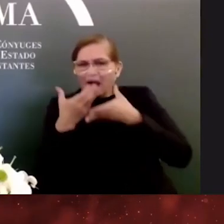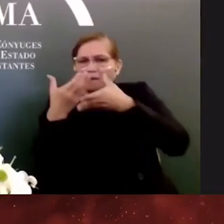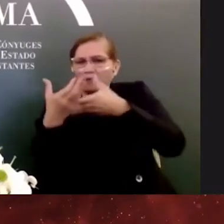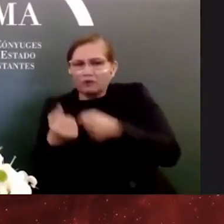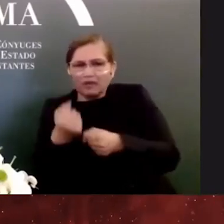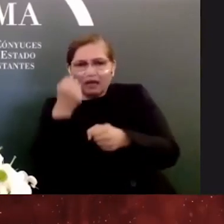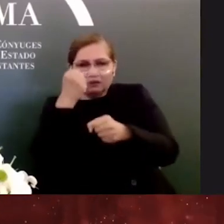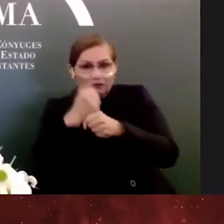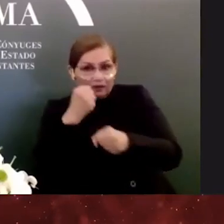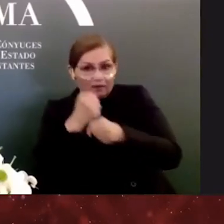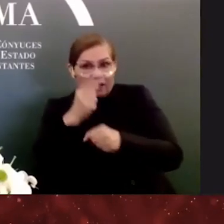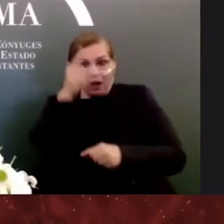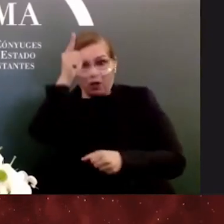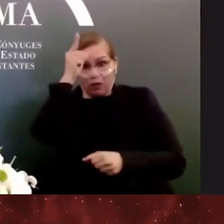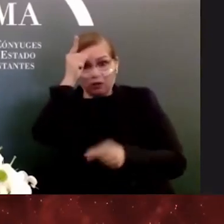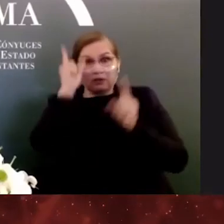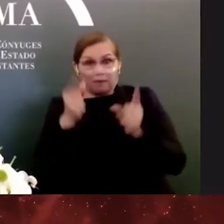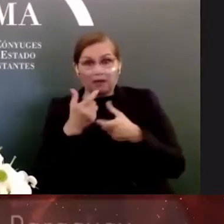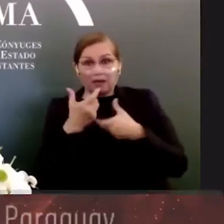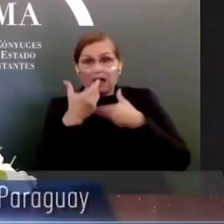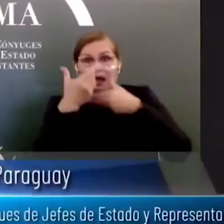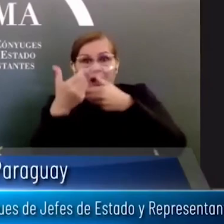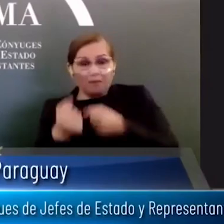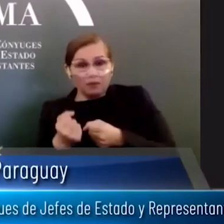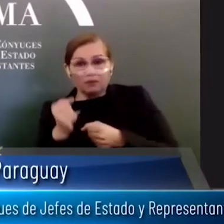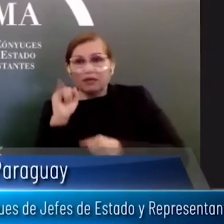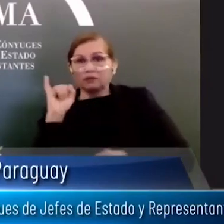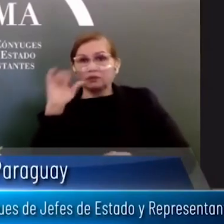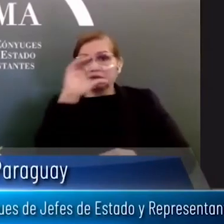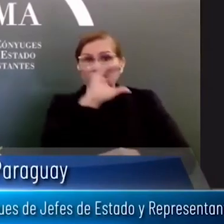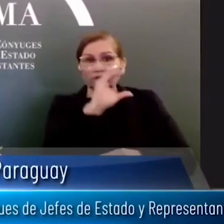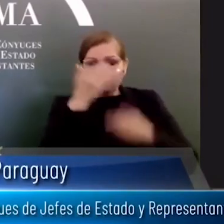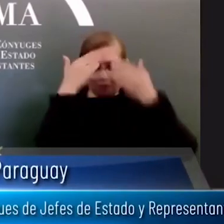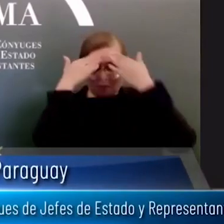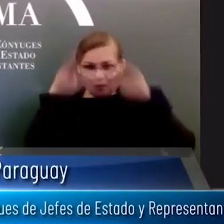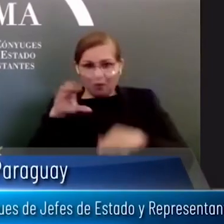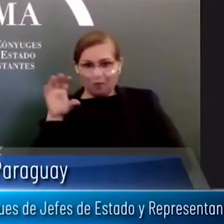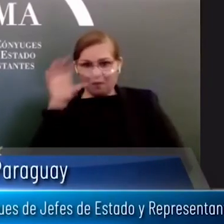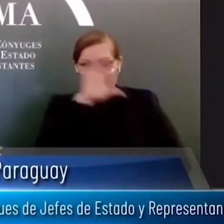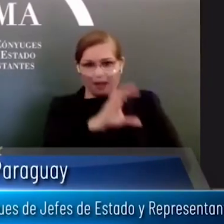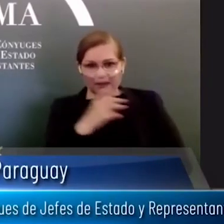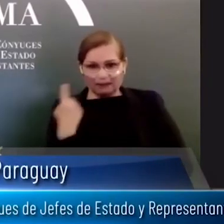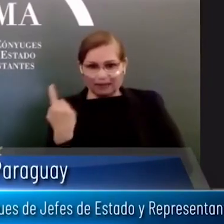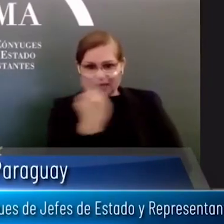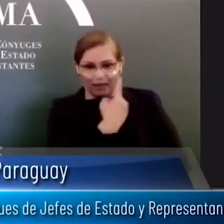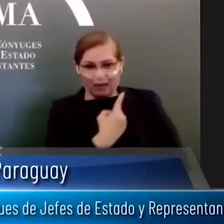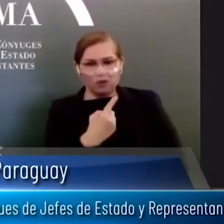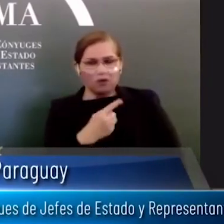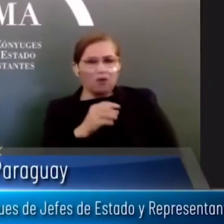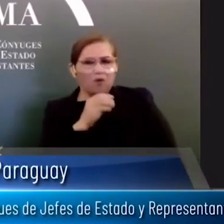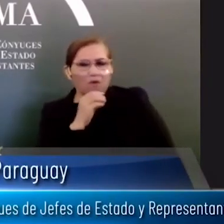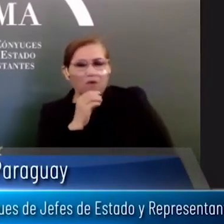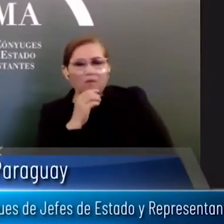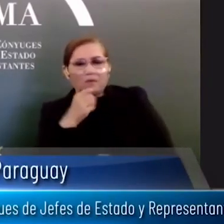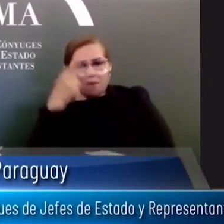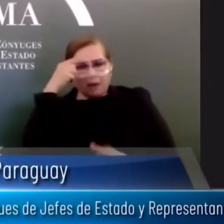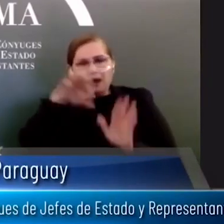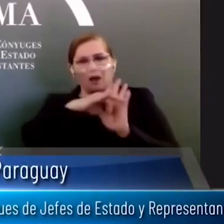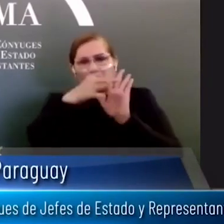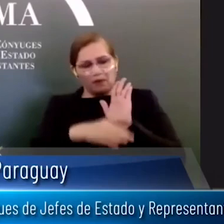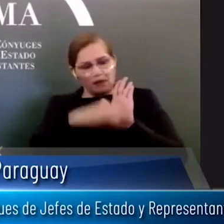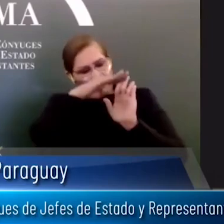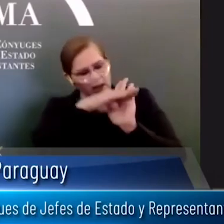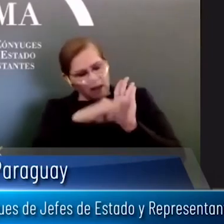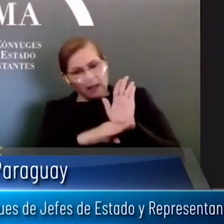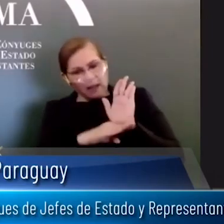acciones de las autoridades y entidades competentes de nuestros países, en la implementación de la Agenda